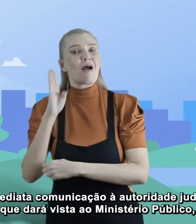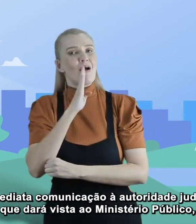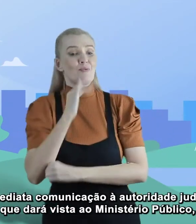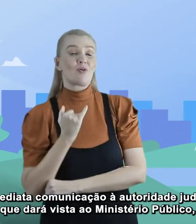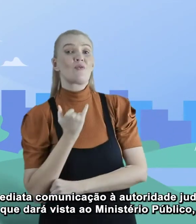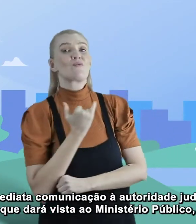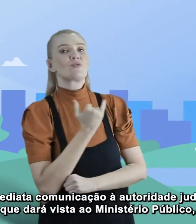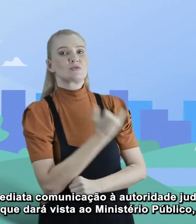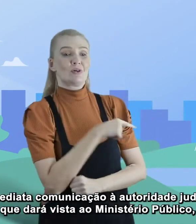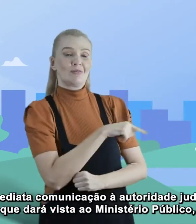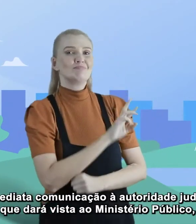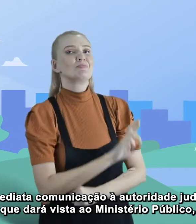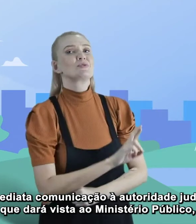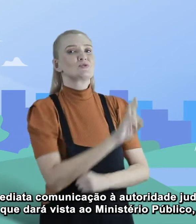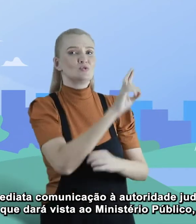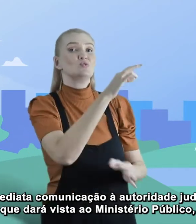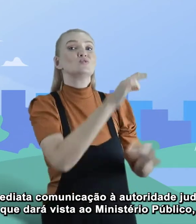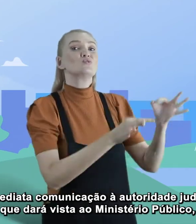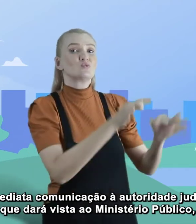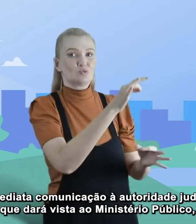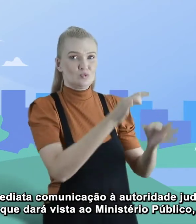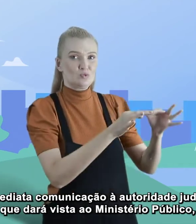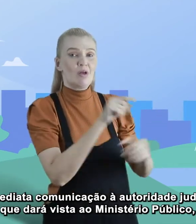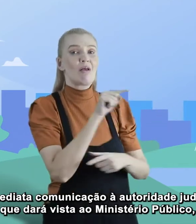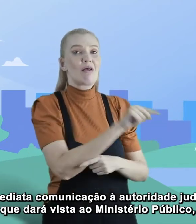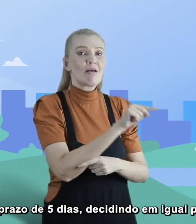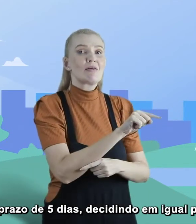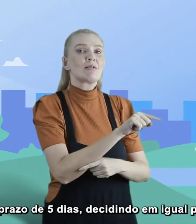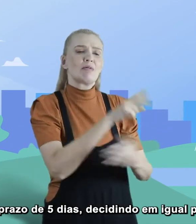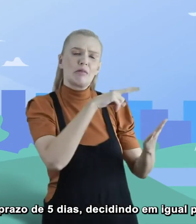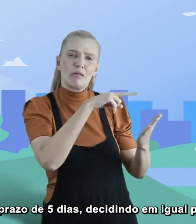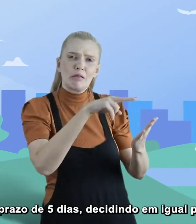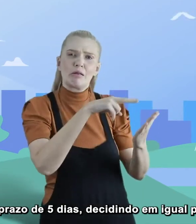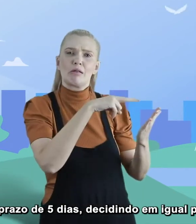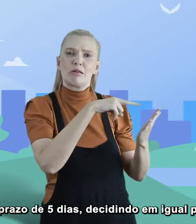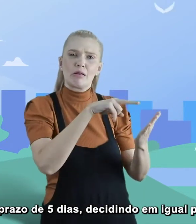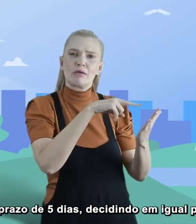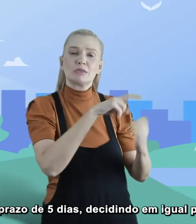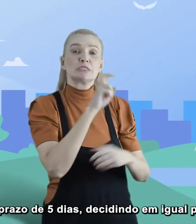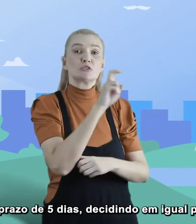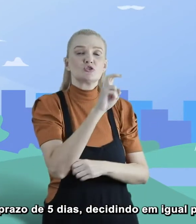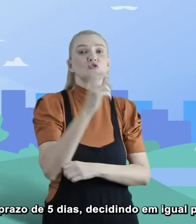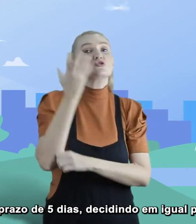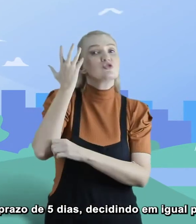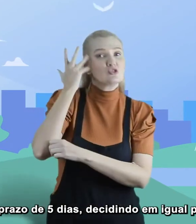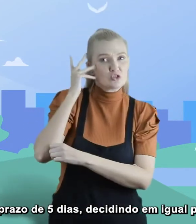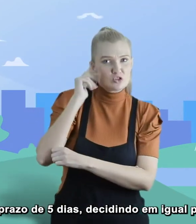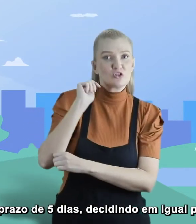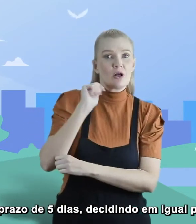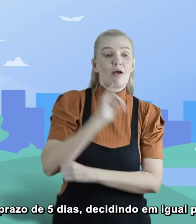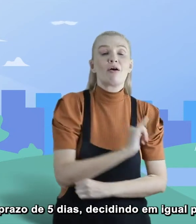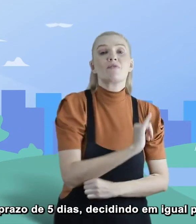autoridade judiciária, que dará vista ao Ministério Público pelo prazo de 5 dias, decidindo em igual